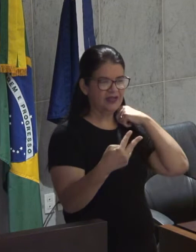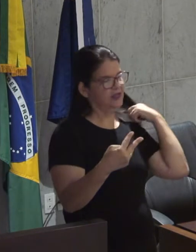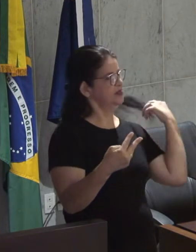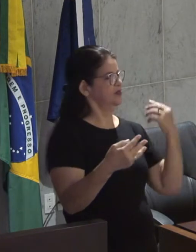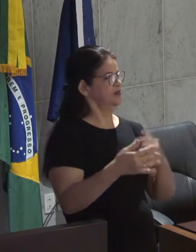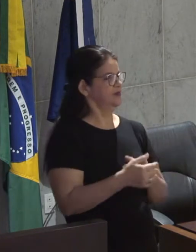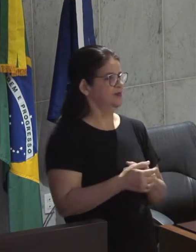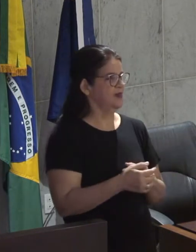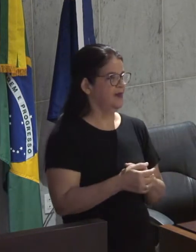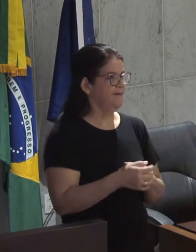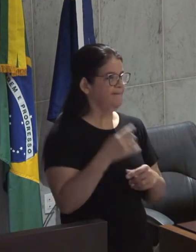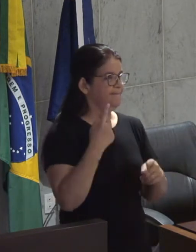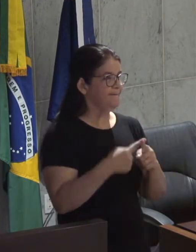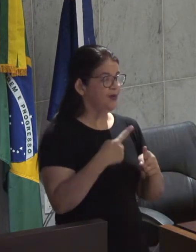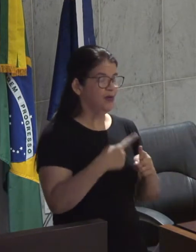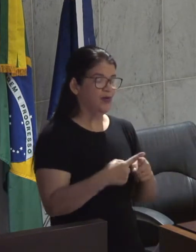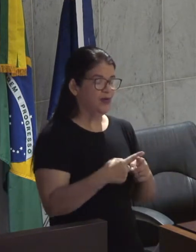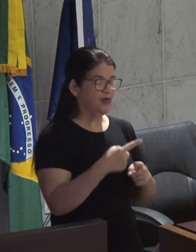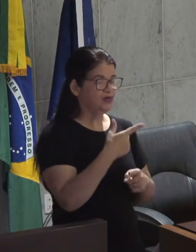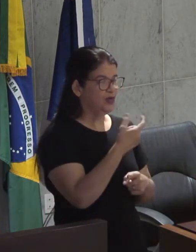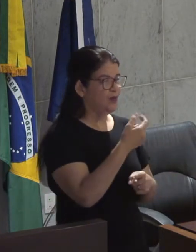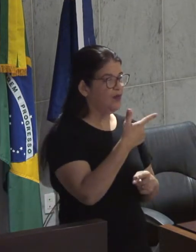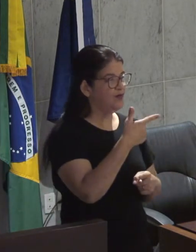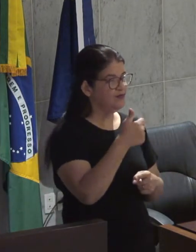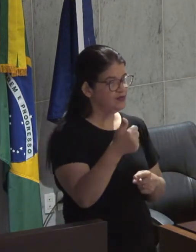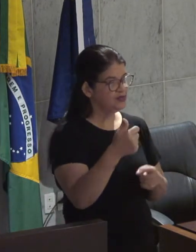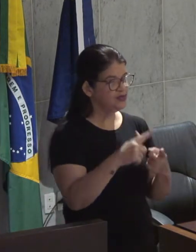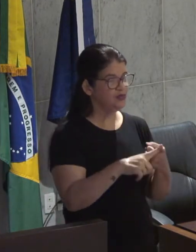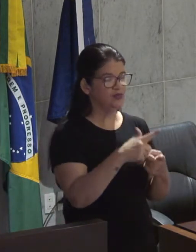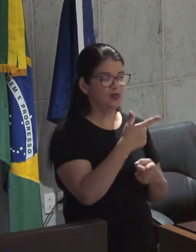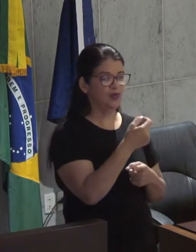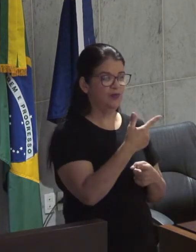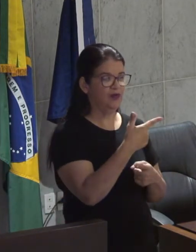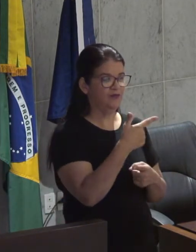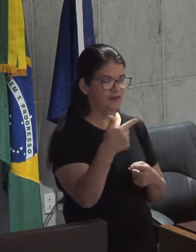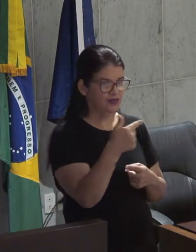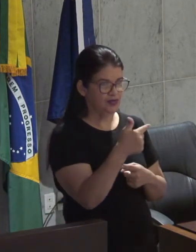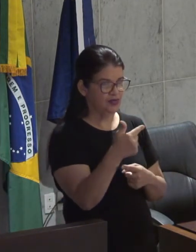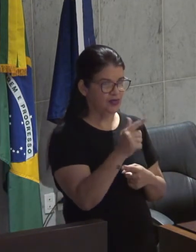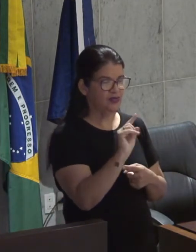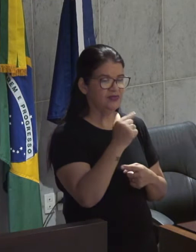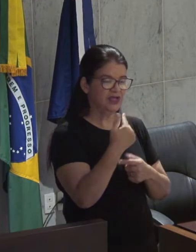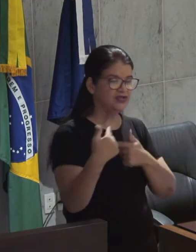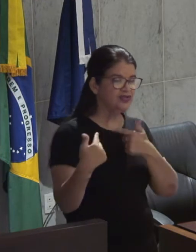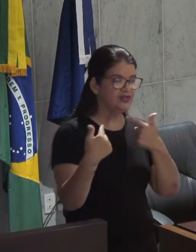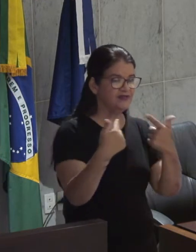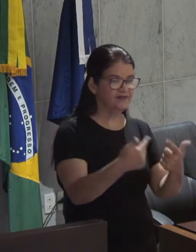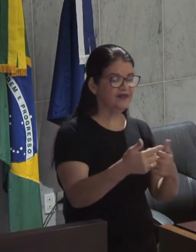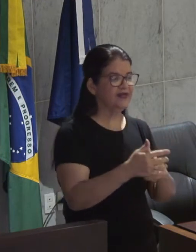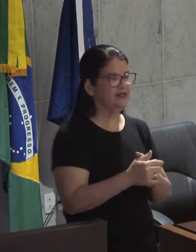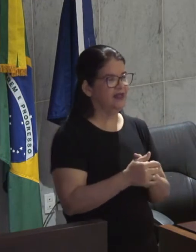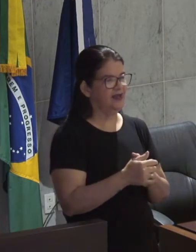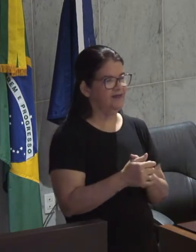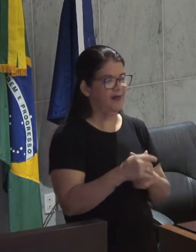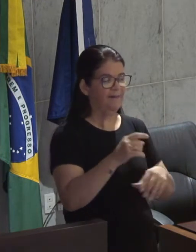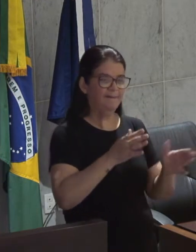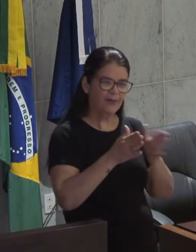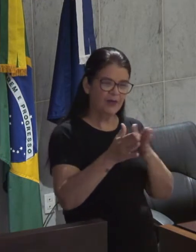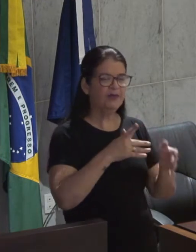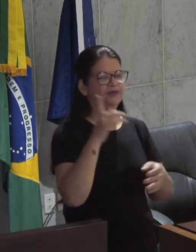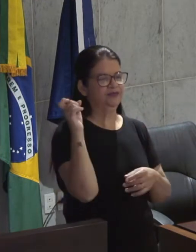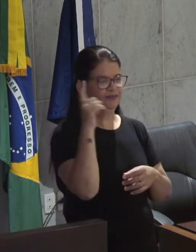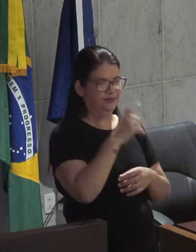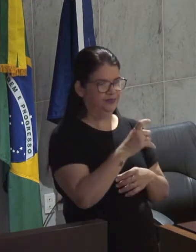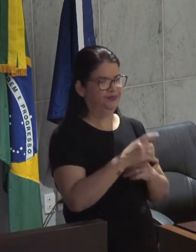Porque em 2021, 2022, a gente enfrentava momentos de muita